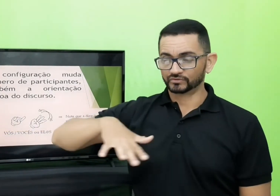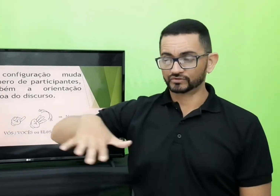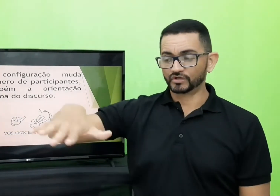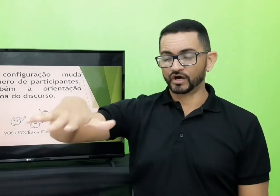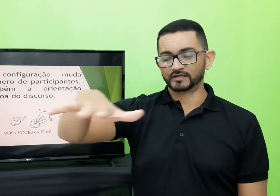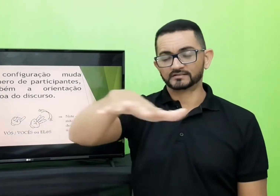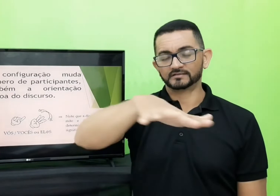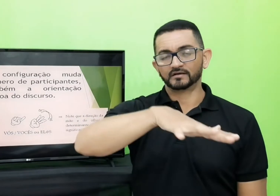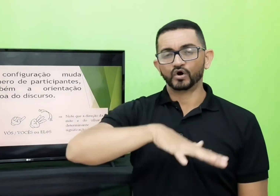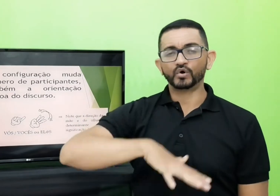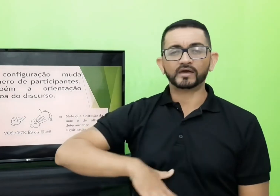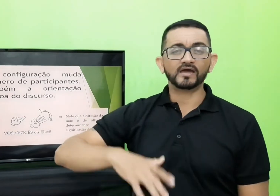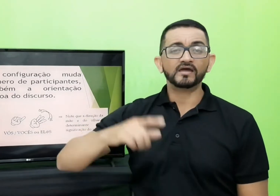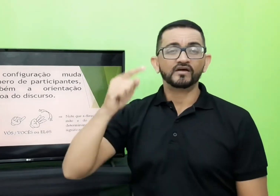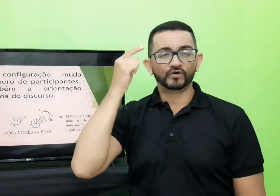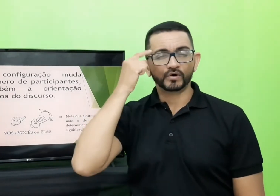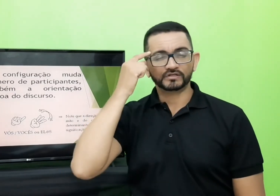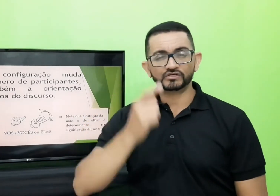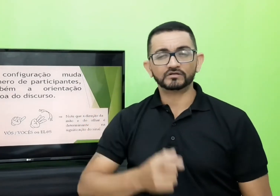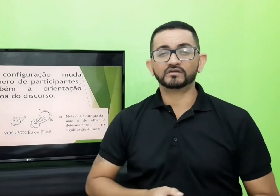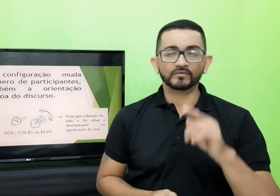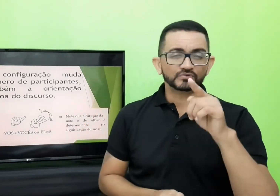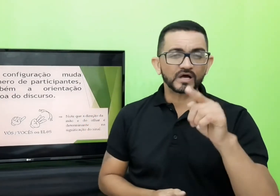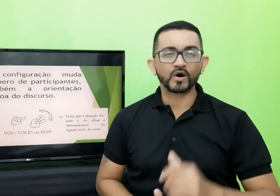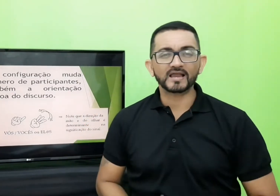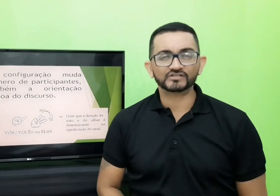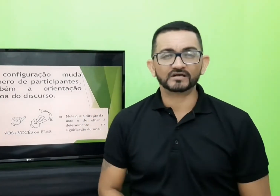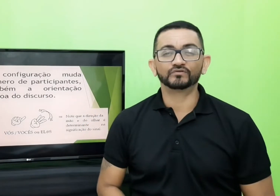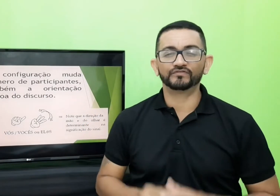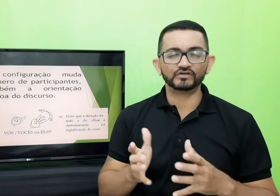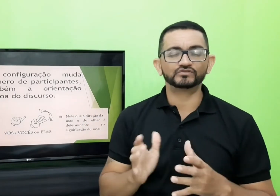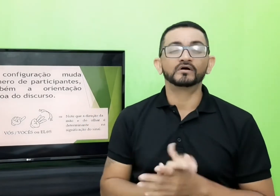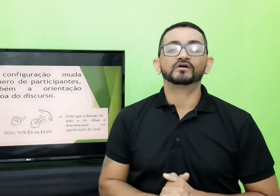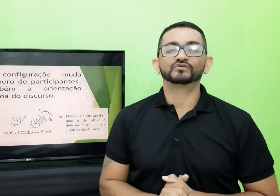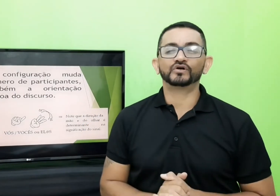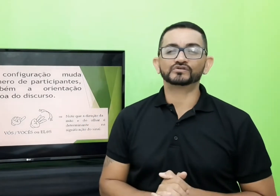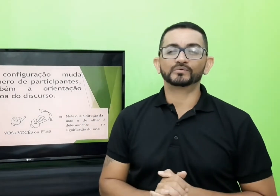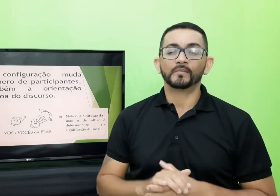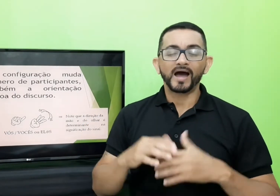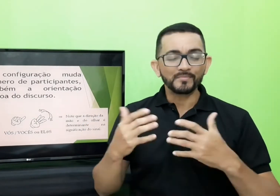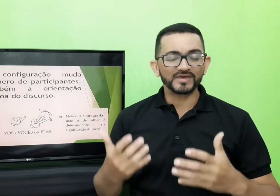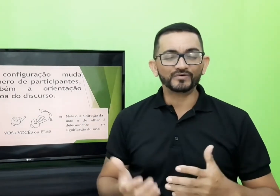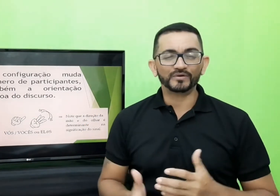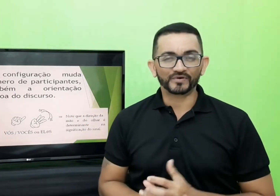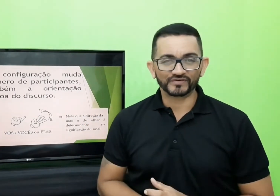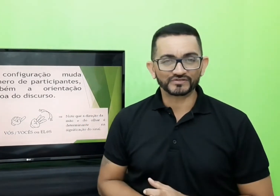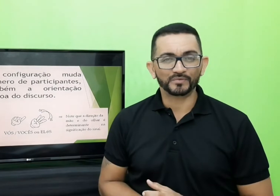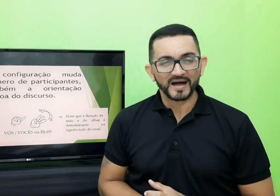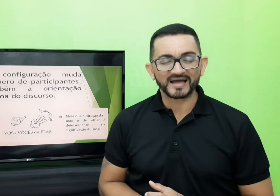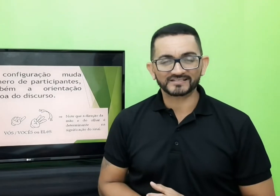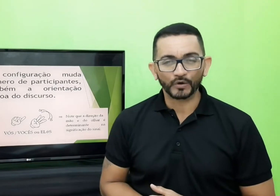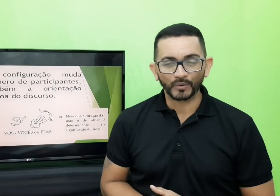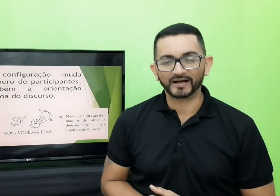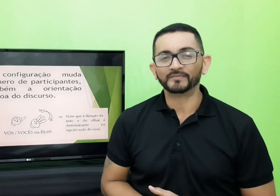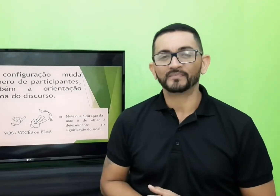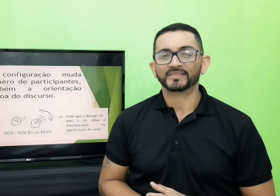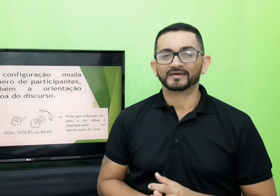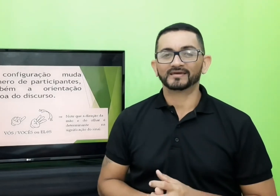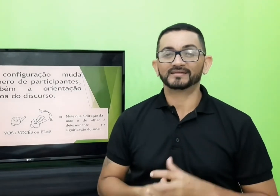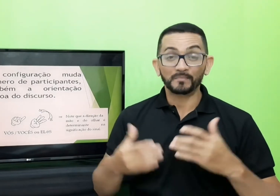todos nós. Ok? Ficou entendido? Então vamos dar uma olhadinha no vídeo do nosso amigo e professor Max Juan, que